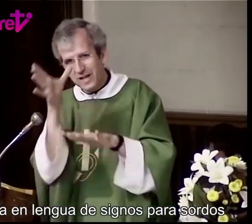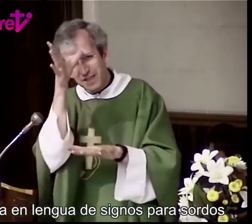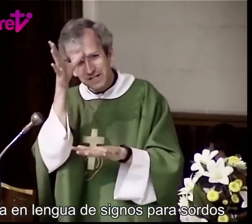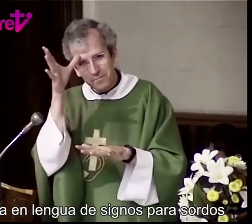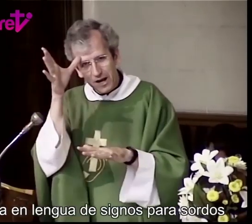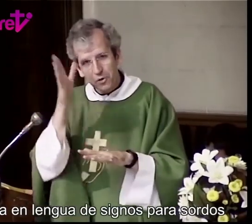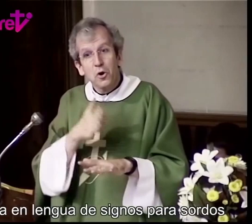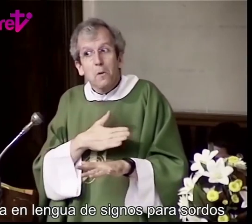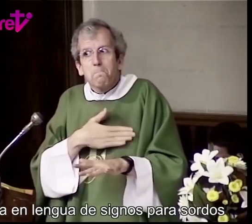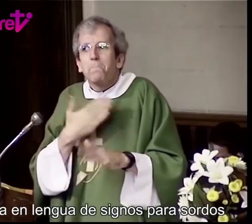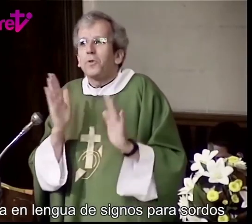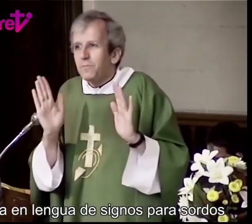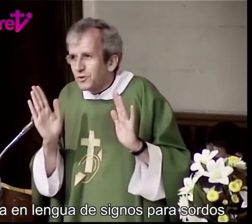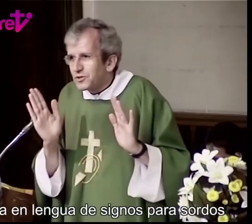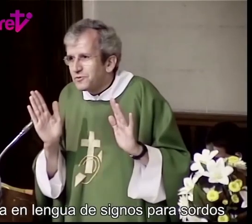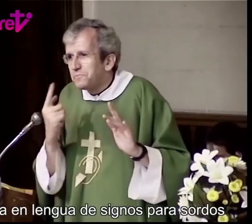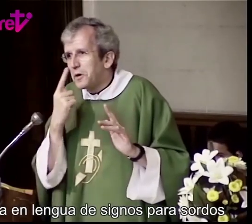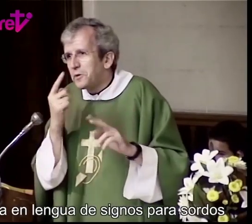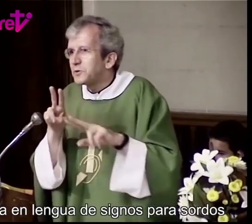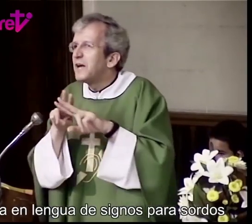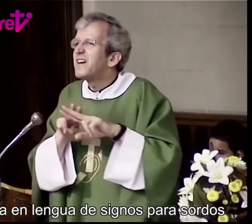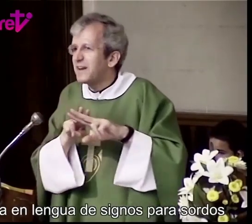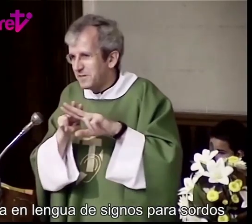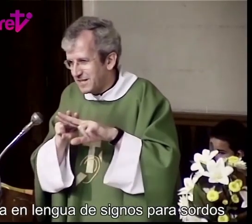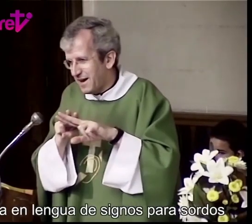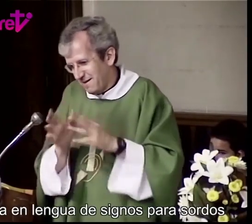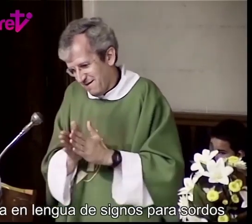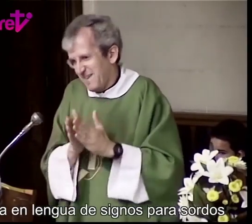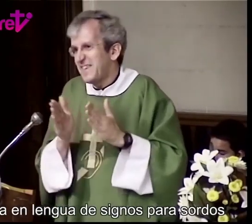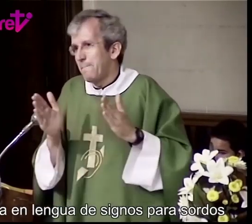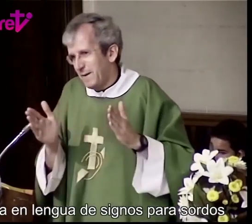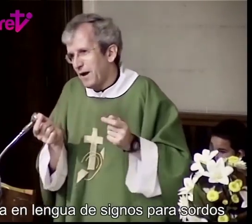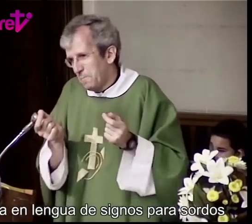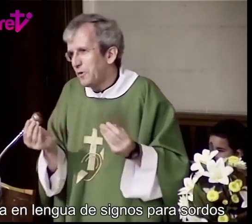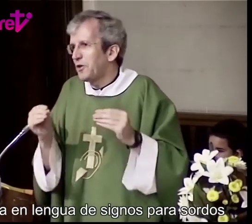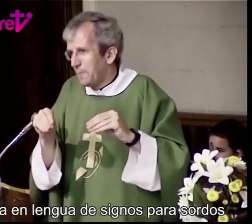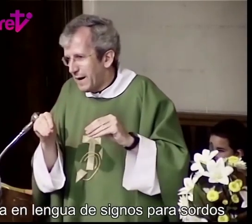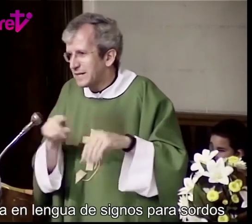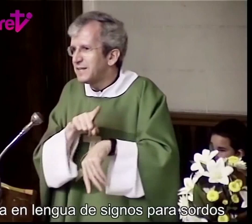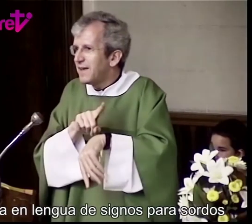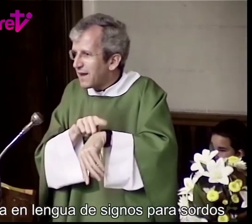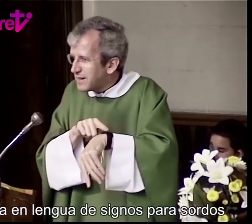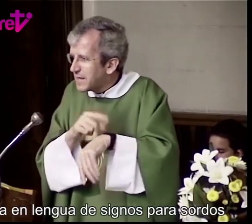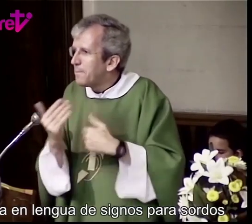circunstancias del verano podemos un poquito pues revisar y ampliar un poquito más el tiempo